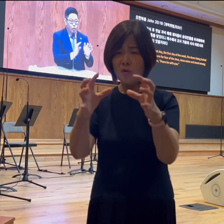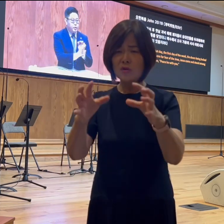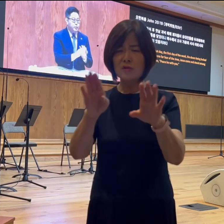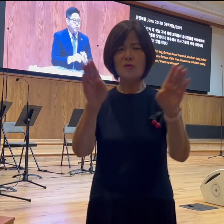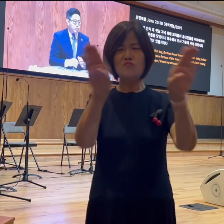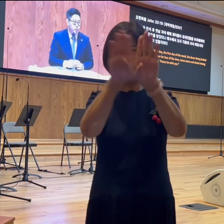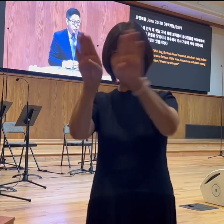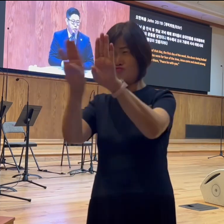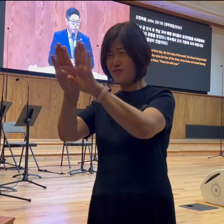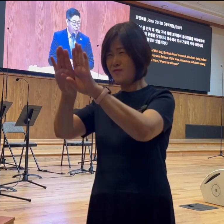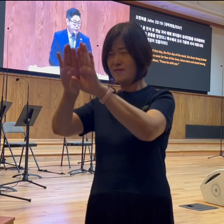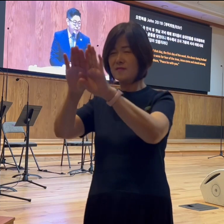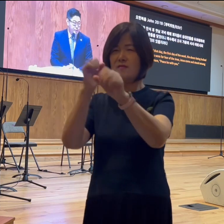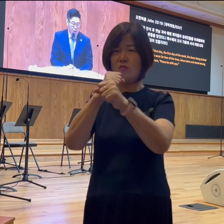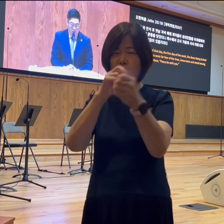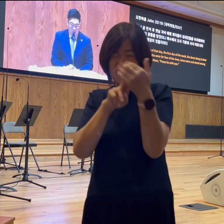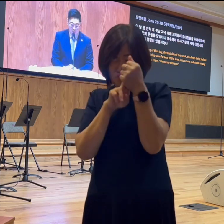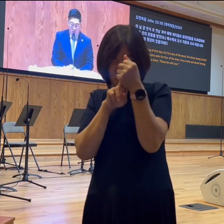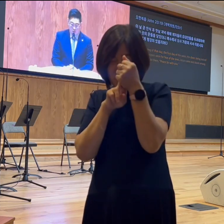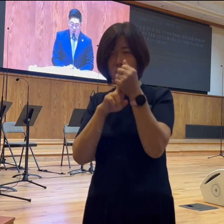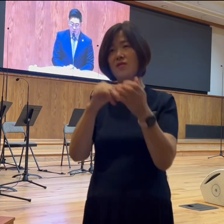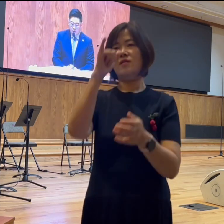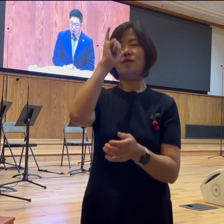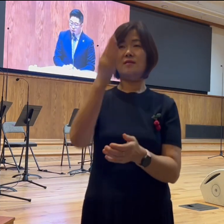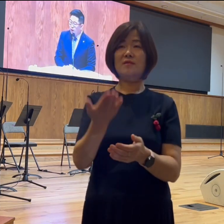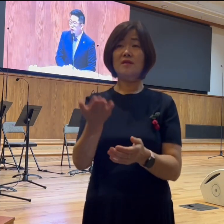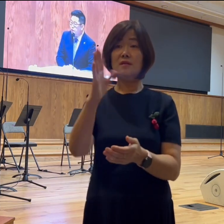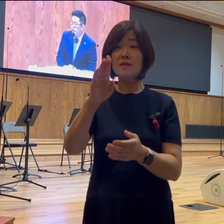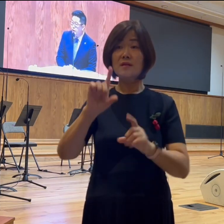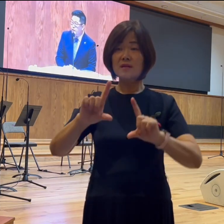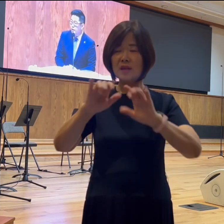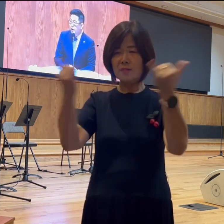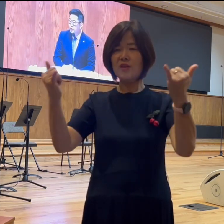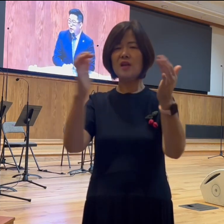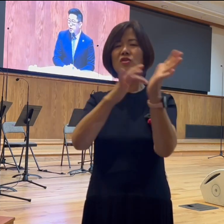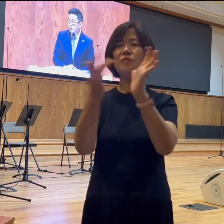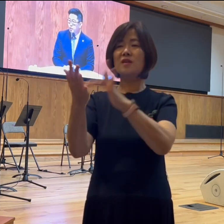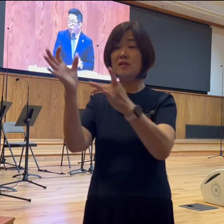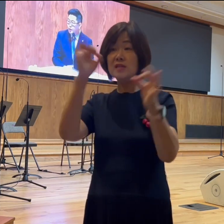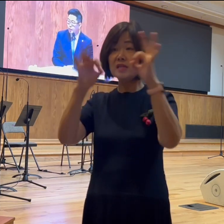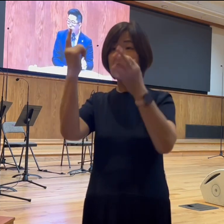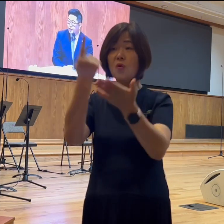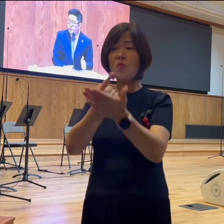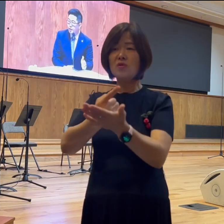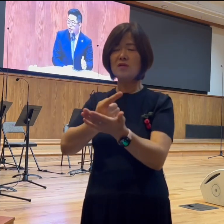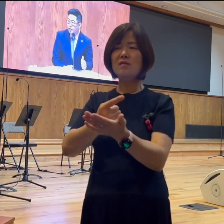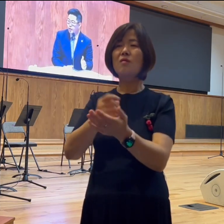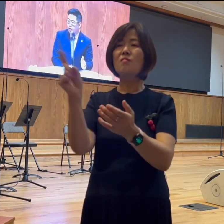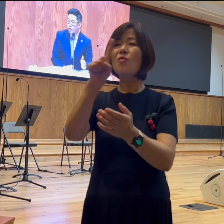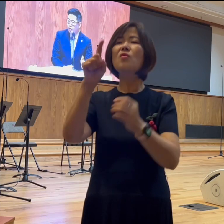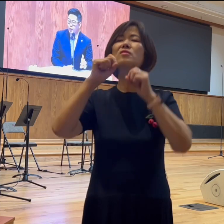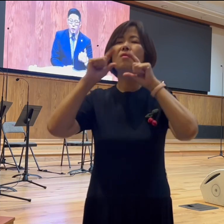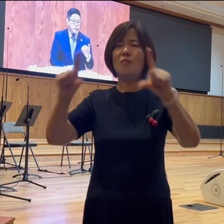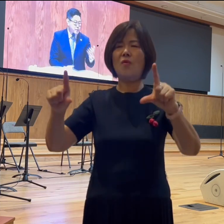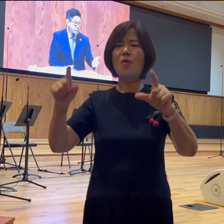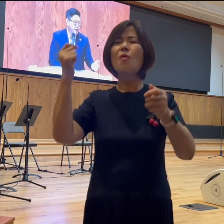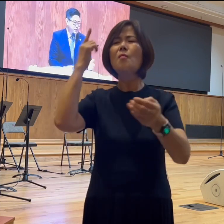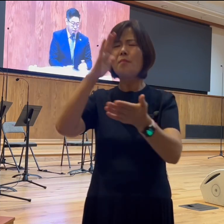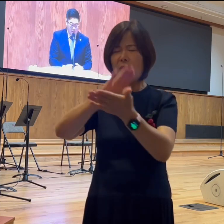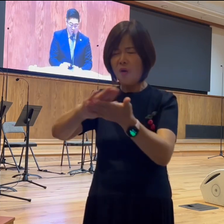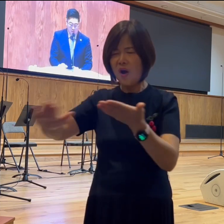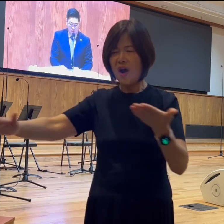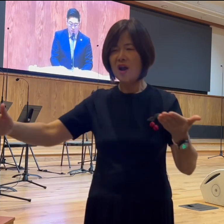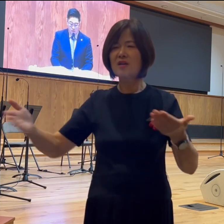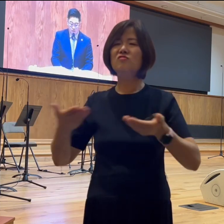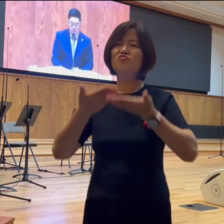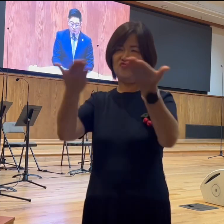걸어 잠그고 숨어 있었습니다. 근데 그들에게 예수님께서 찾아오셔서 뭘 선포하셨어요? 평안을 선포하셨어요.